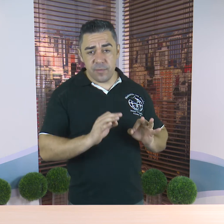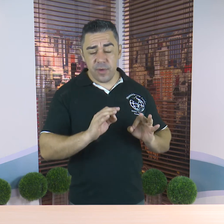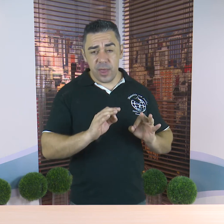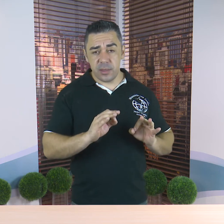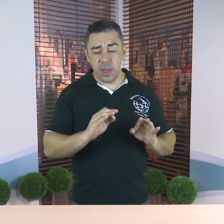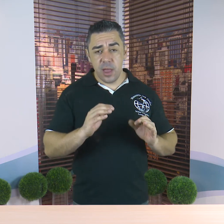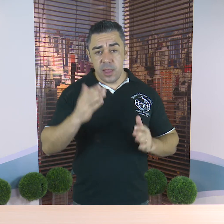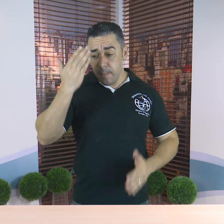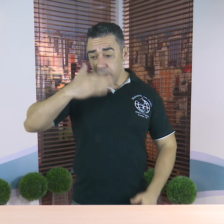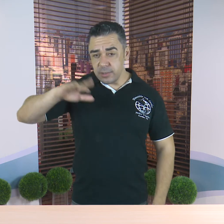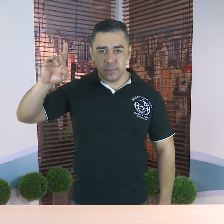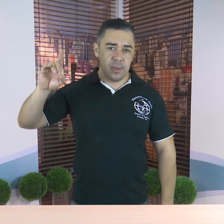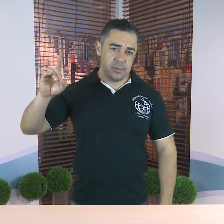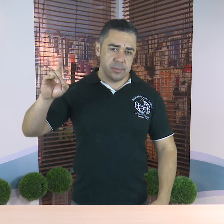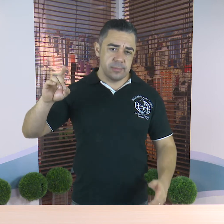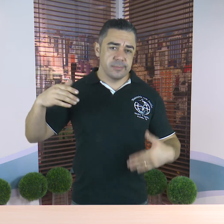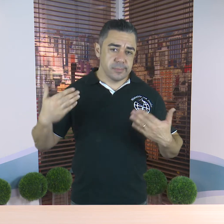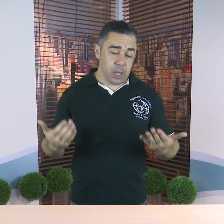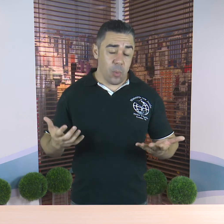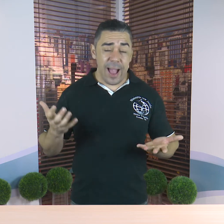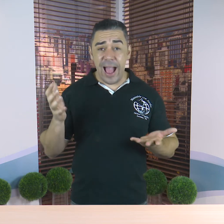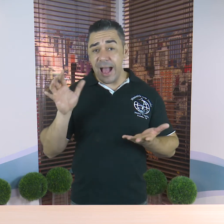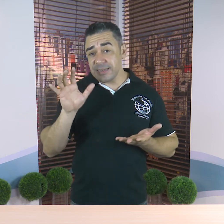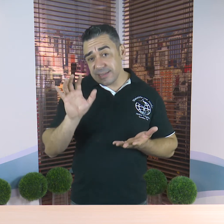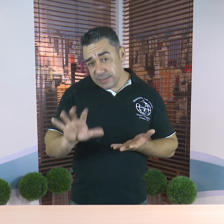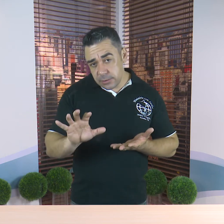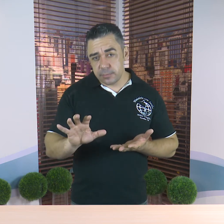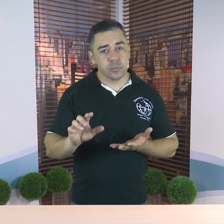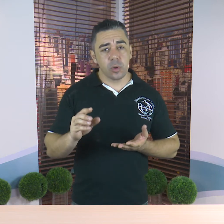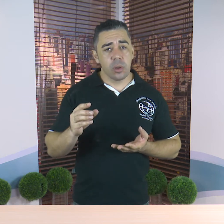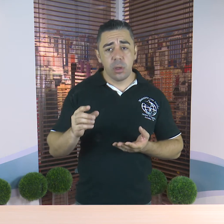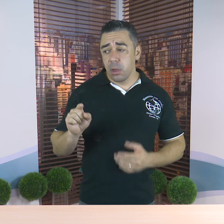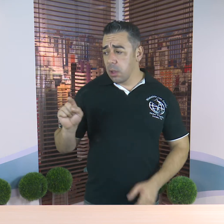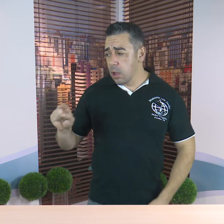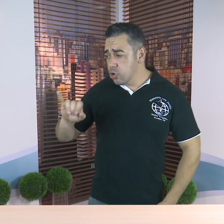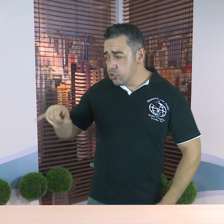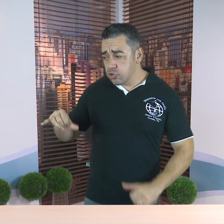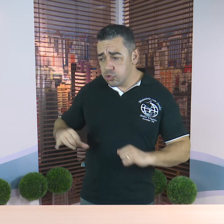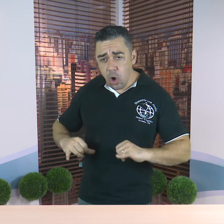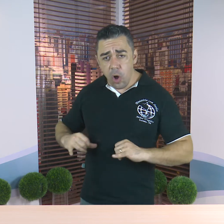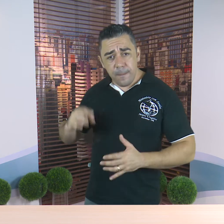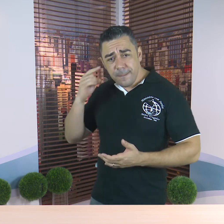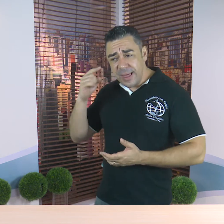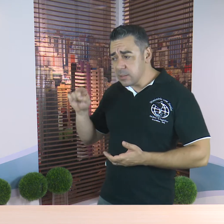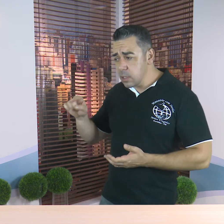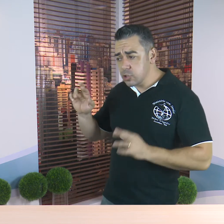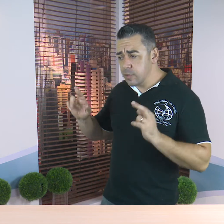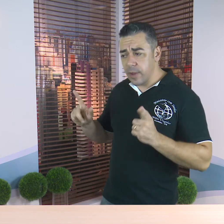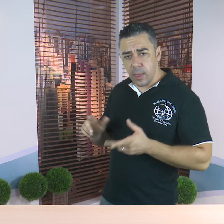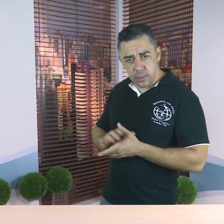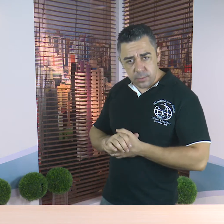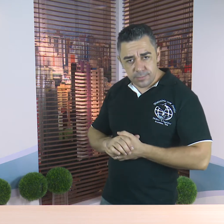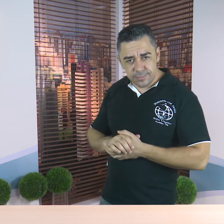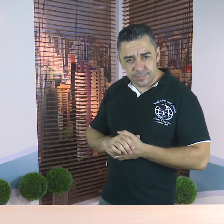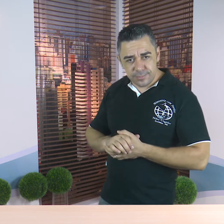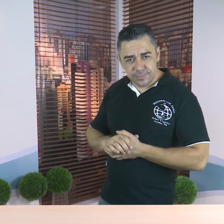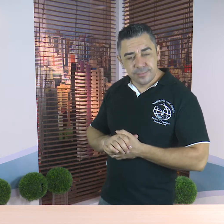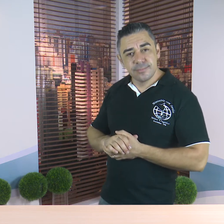Versículo 5. Se as coisas eram assim, então o que fazia Jó pensar diferente? Ele se achava-se como sendo